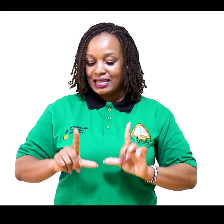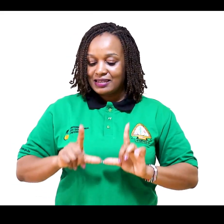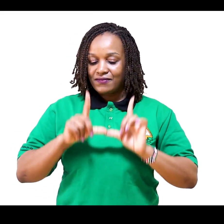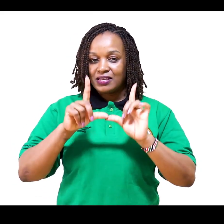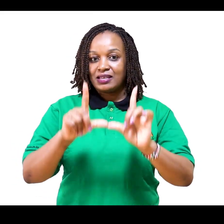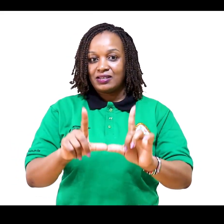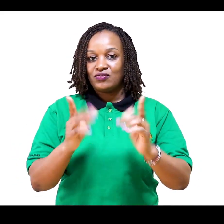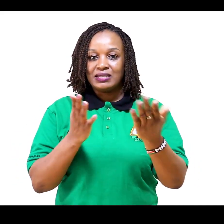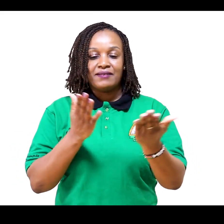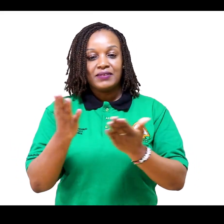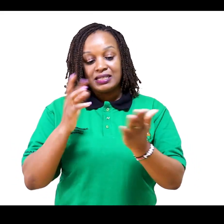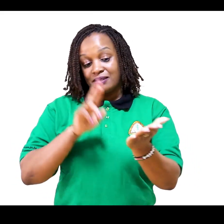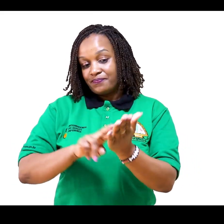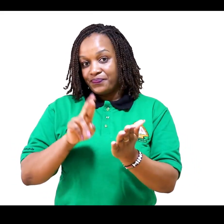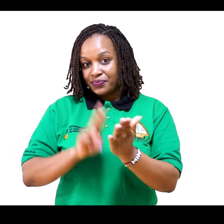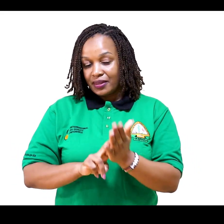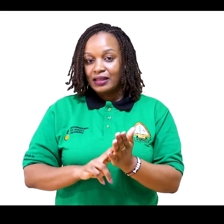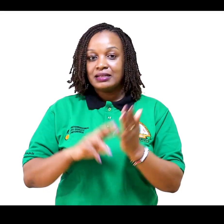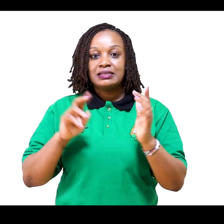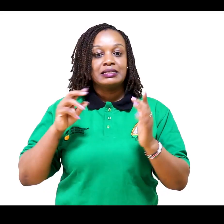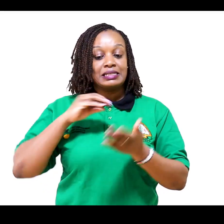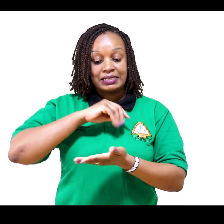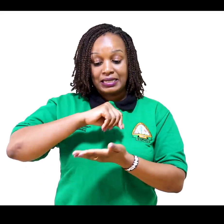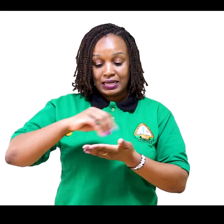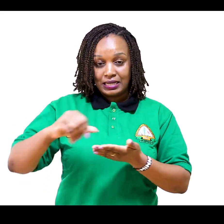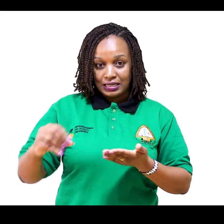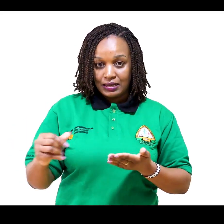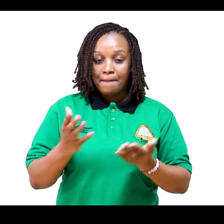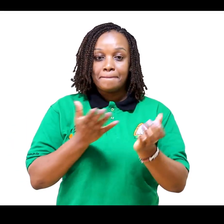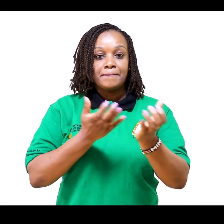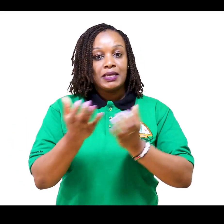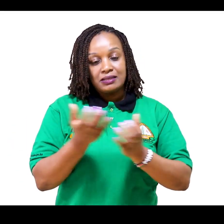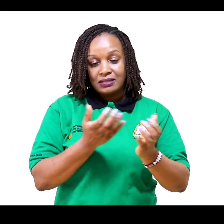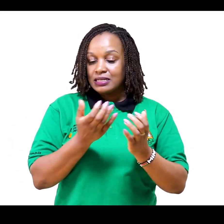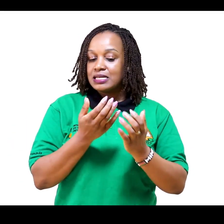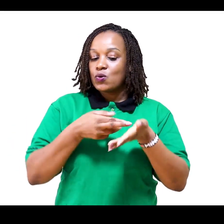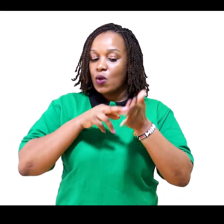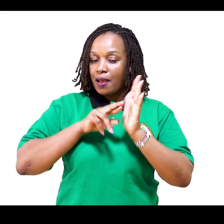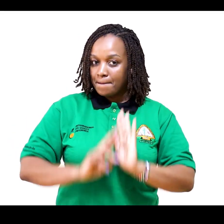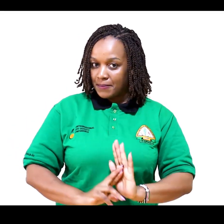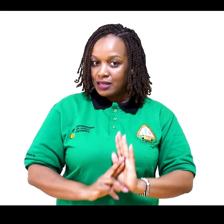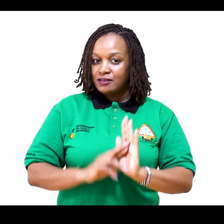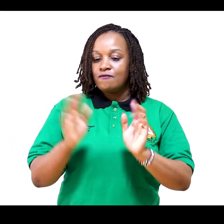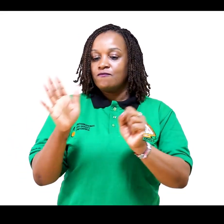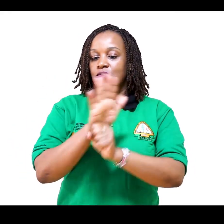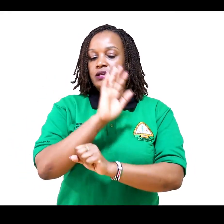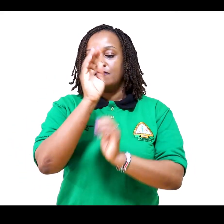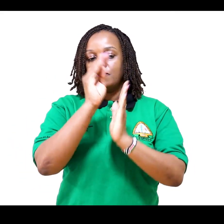mbegu. Kwa usajili wa wauzaji wa mbegu, mahitaji ni fomu ya maombi iliyojazwa ipasavyo ambayo